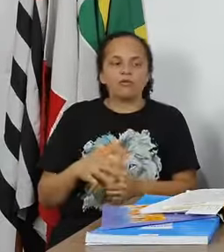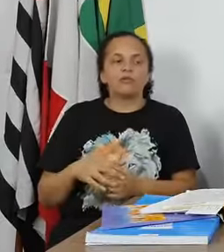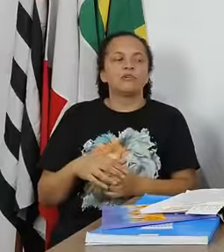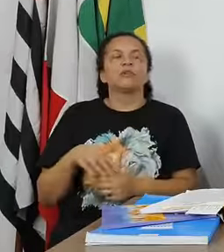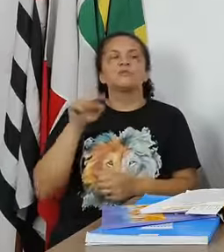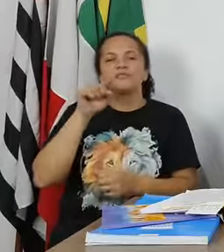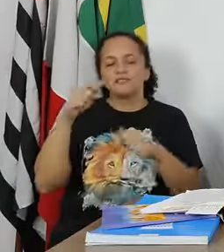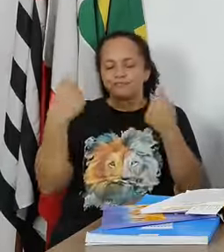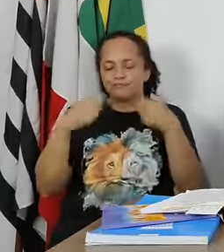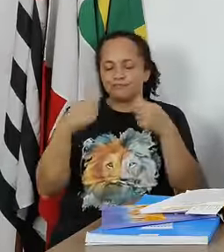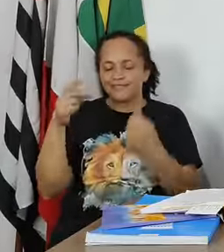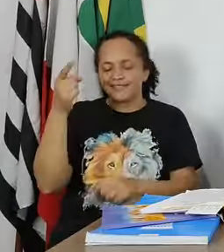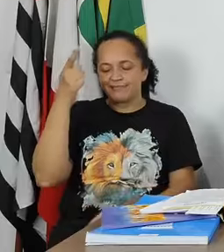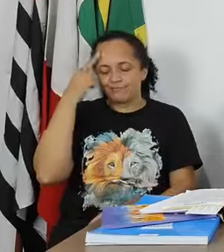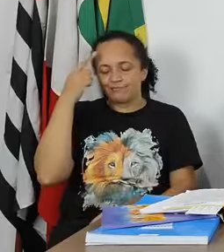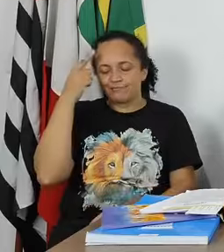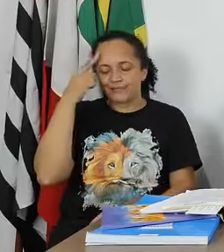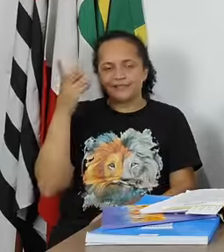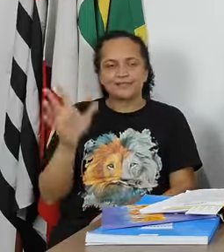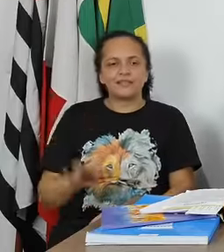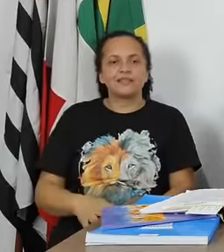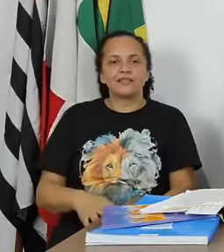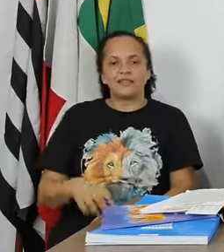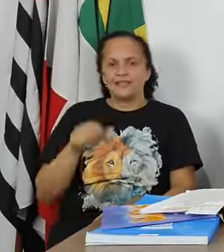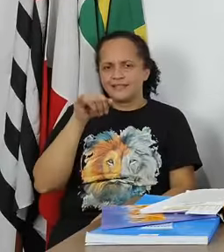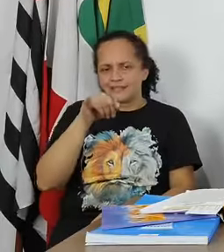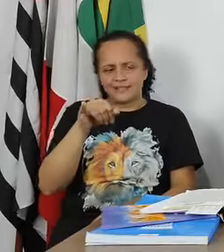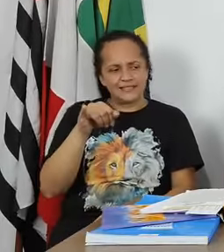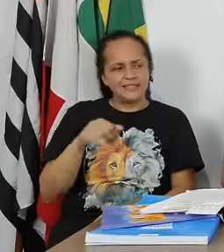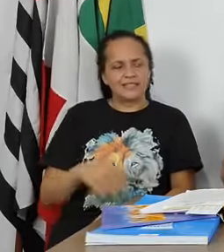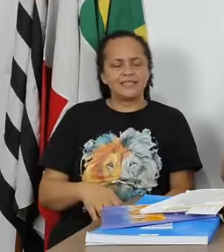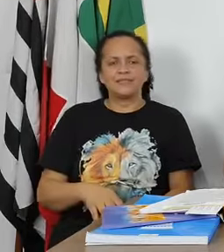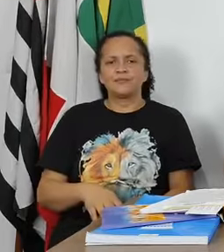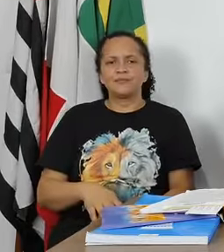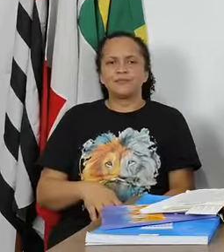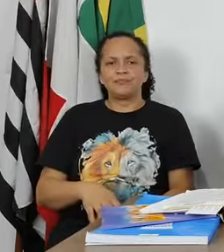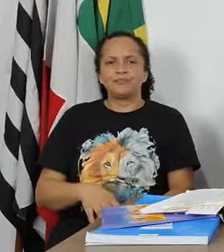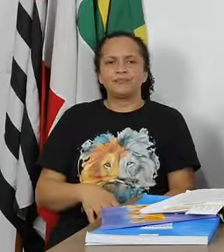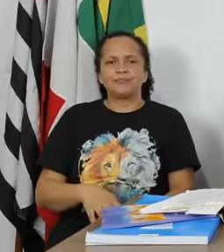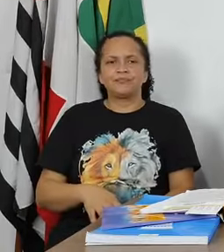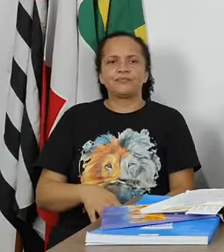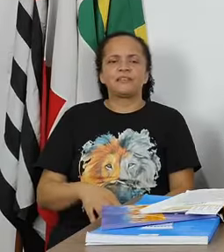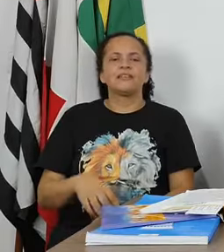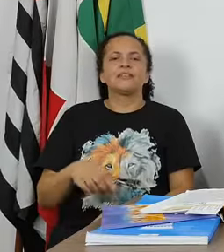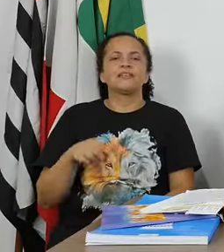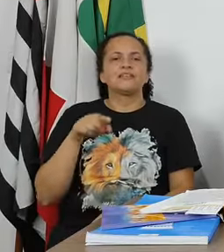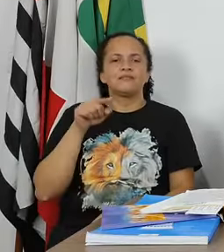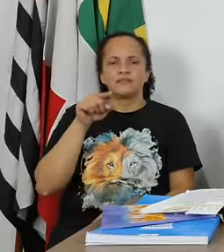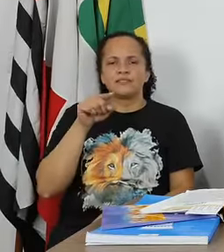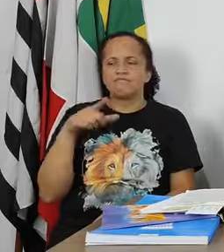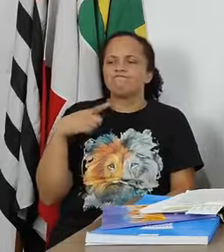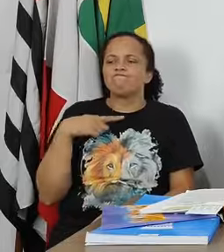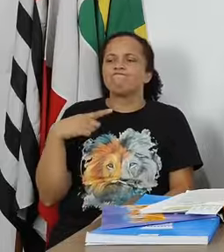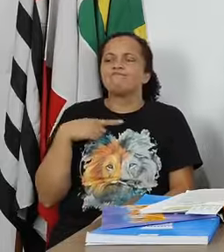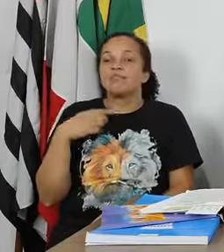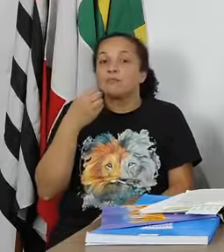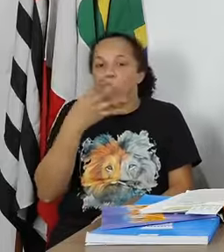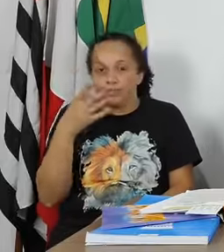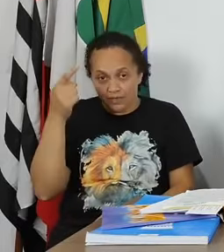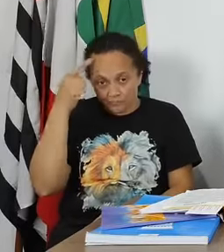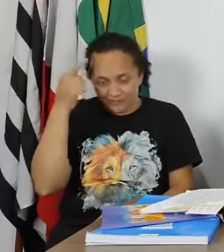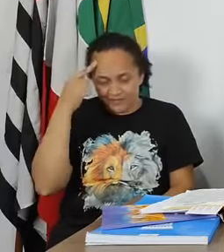nisto pensai. Se alguma virtude há, ou se nisso vista o vosso pensamento. Então nós